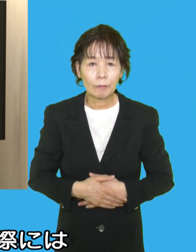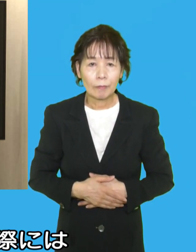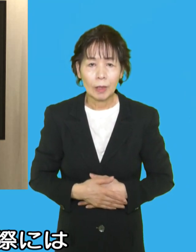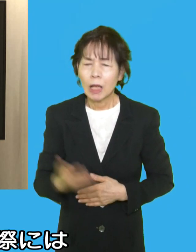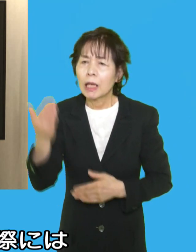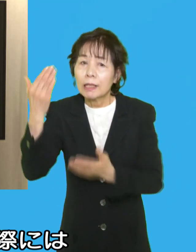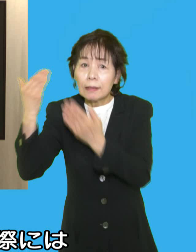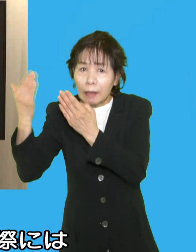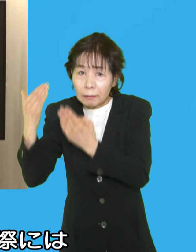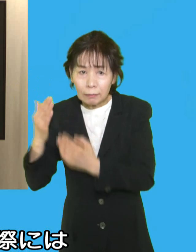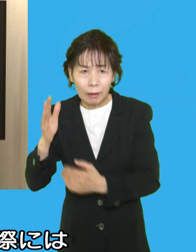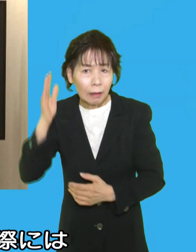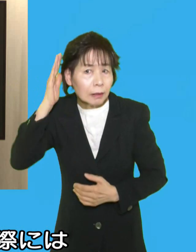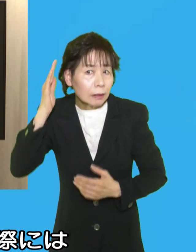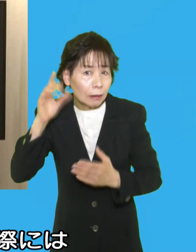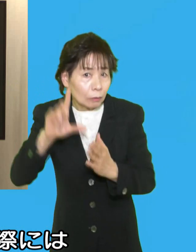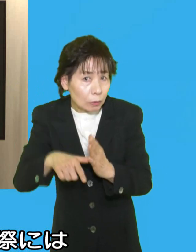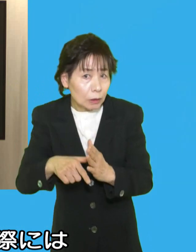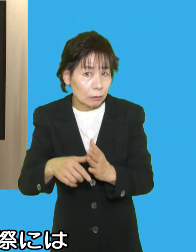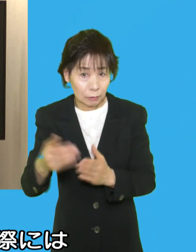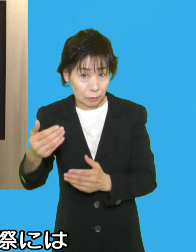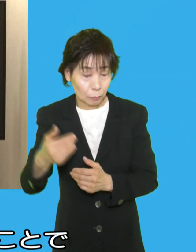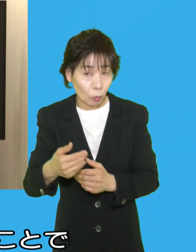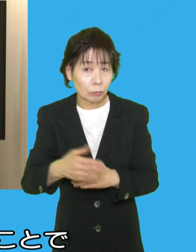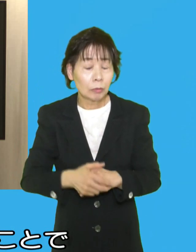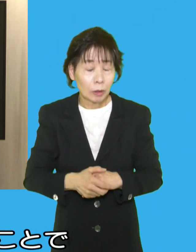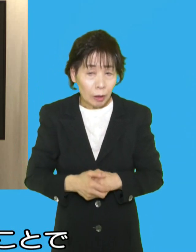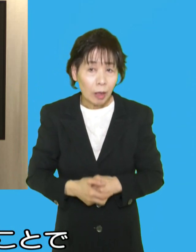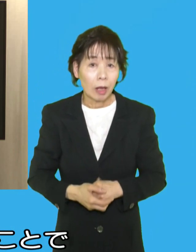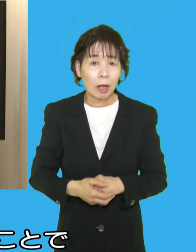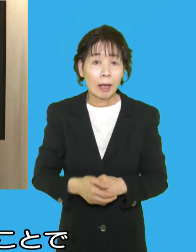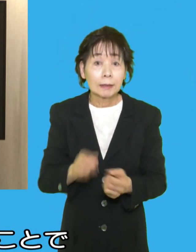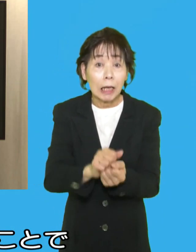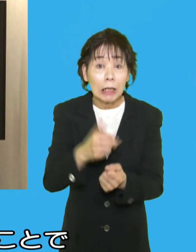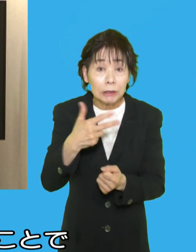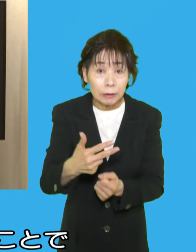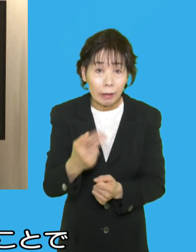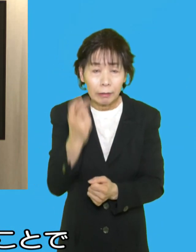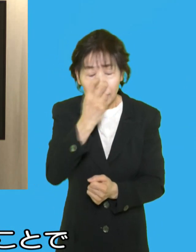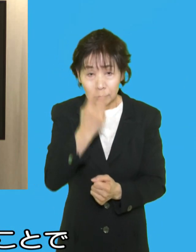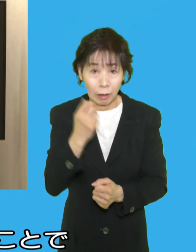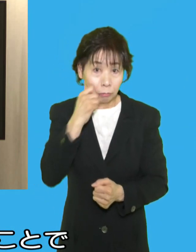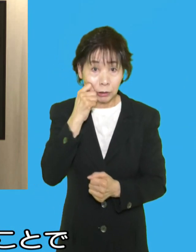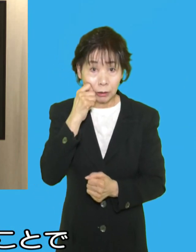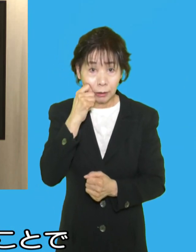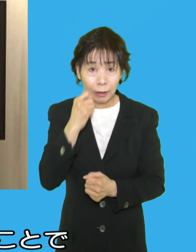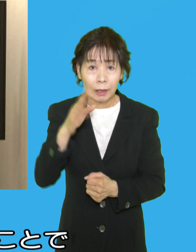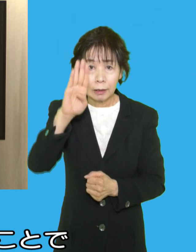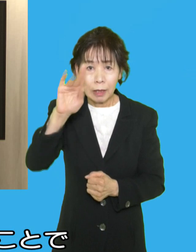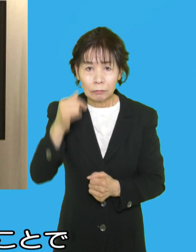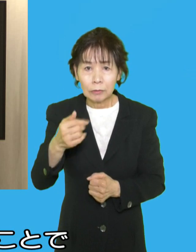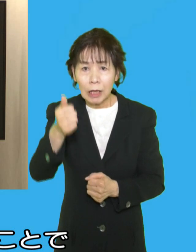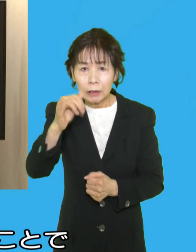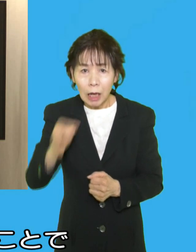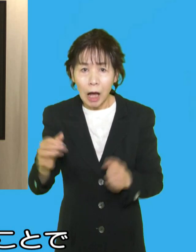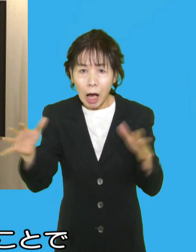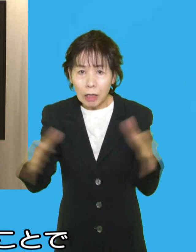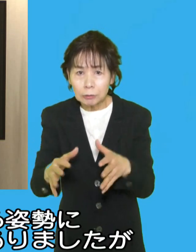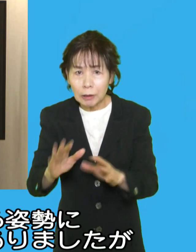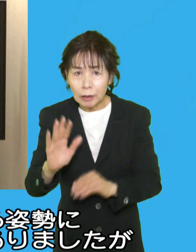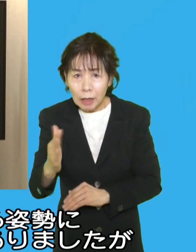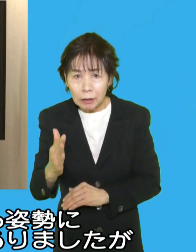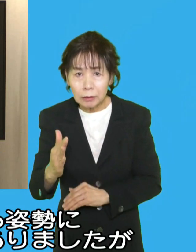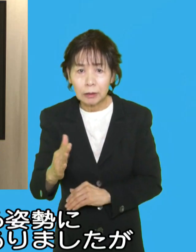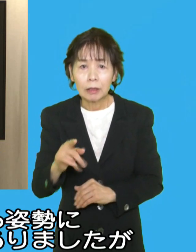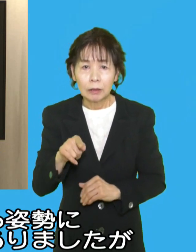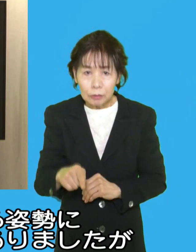以前そのお伺いした際には、その堺市でその検査ができないと、検体が集まっていないということで、